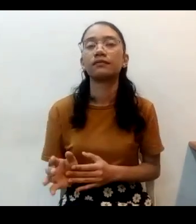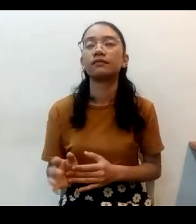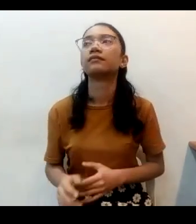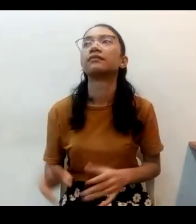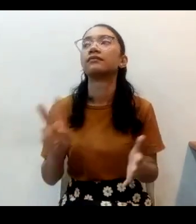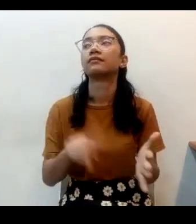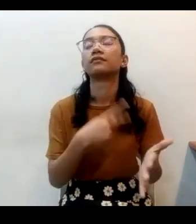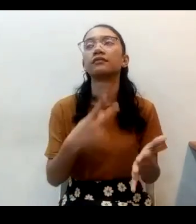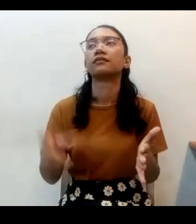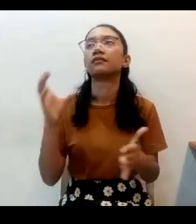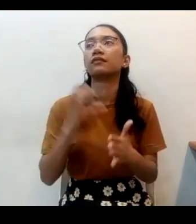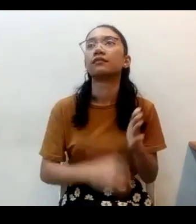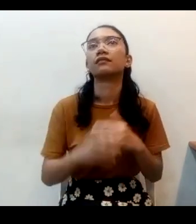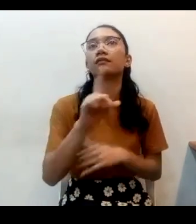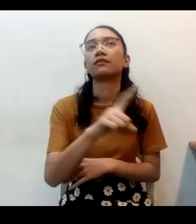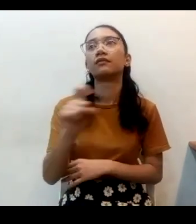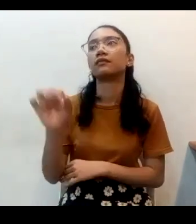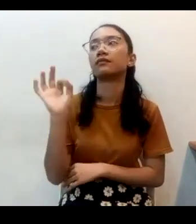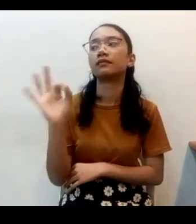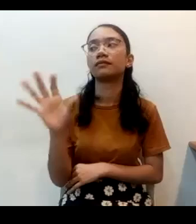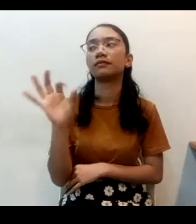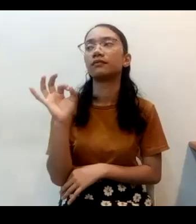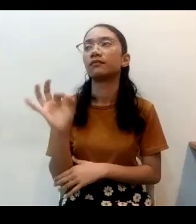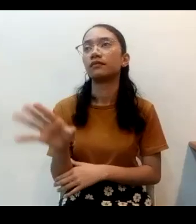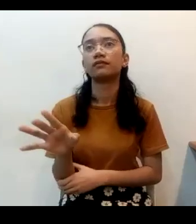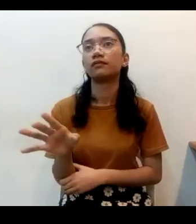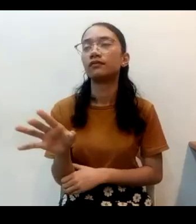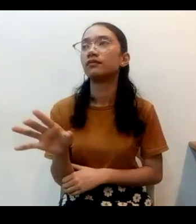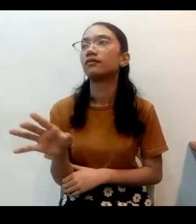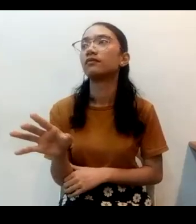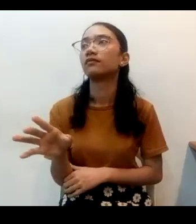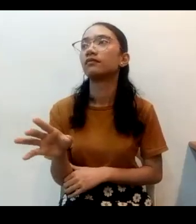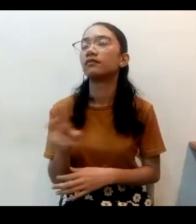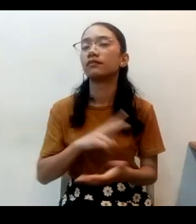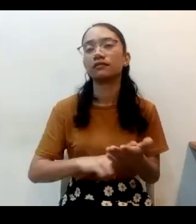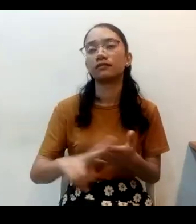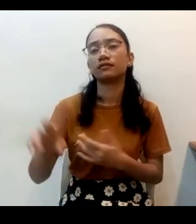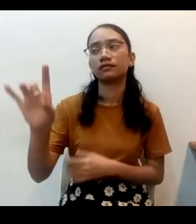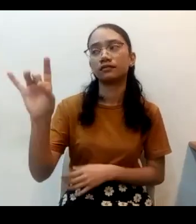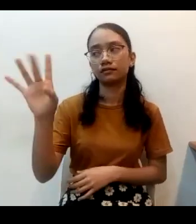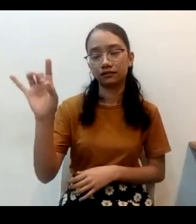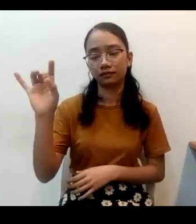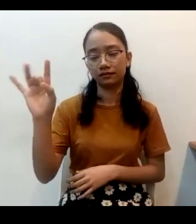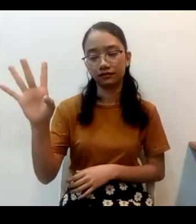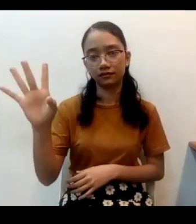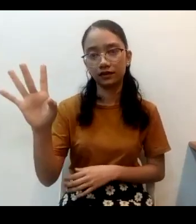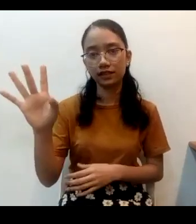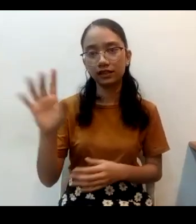119. At sa mga awit po, chapter 119, Verse 18.